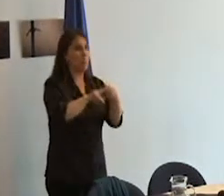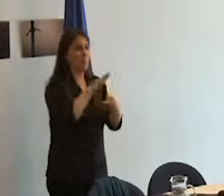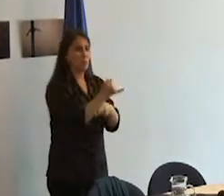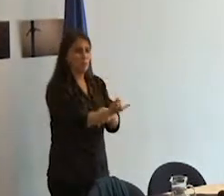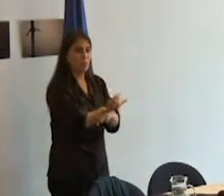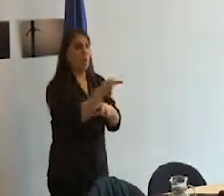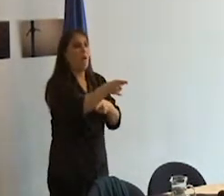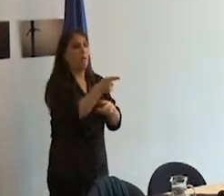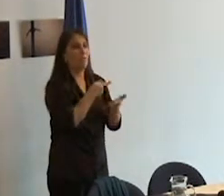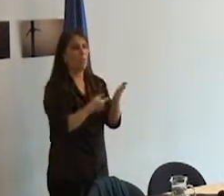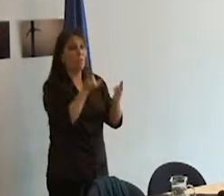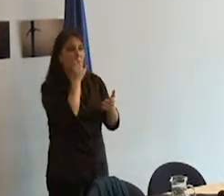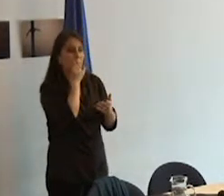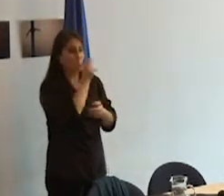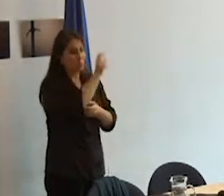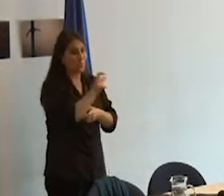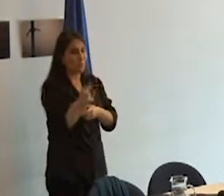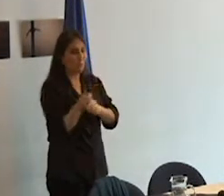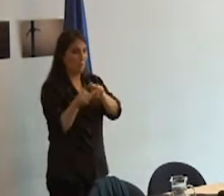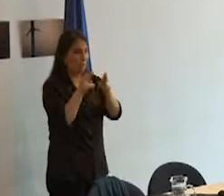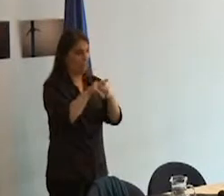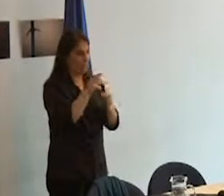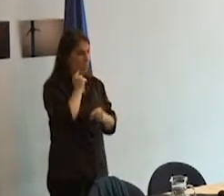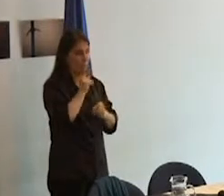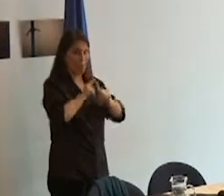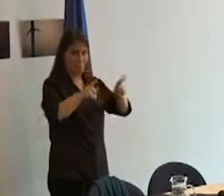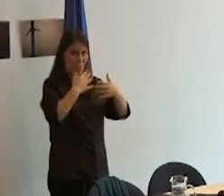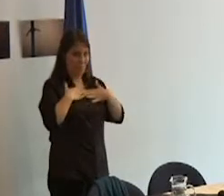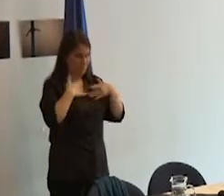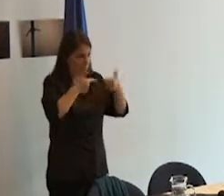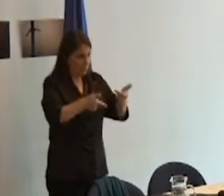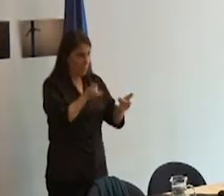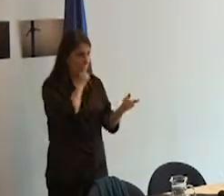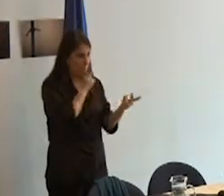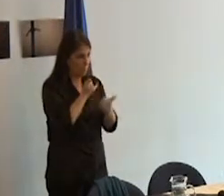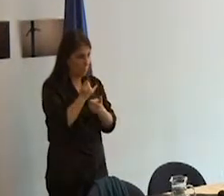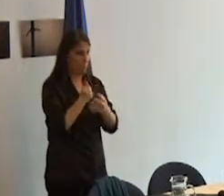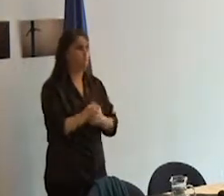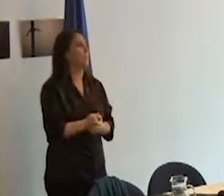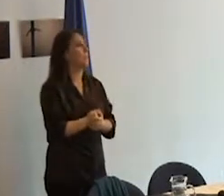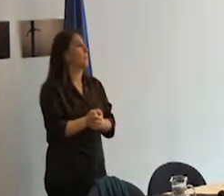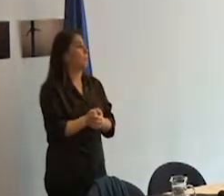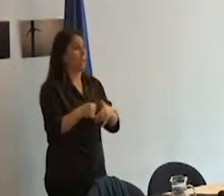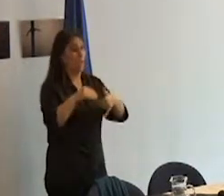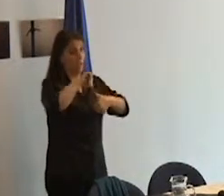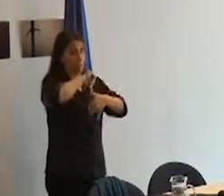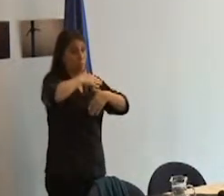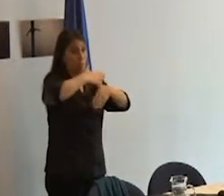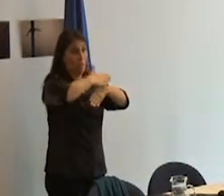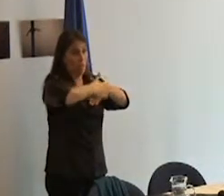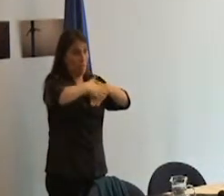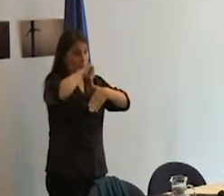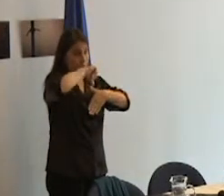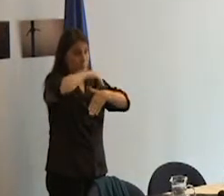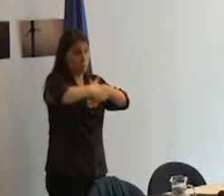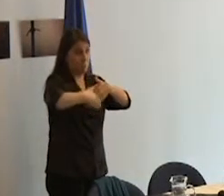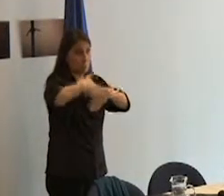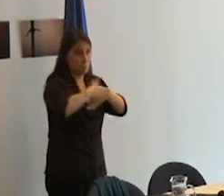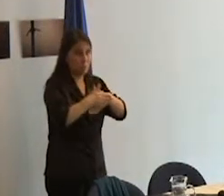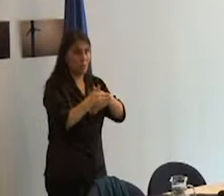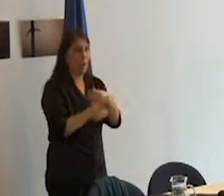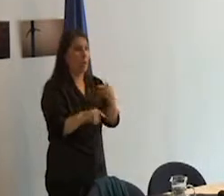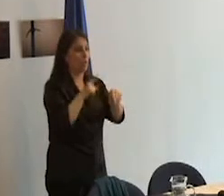las personas en condición de diferencia. La escuela en el contexto latinoamericano ha tenido dos momentos